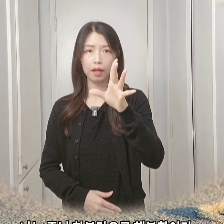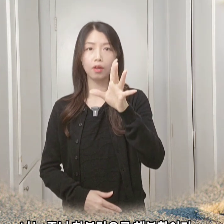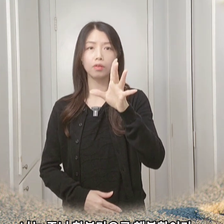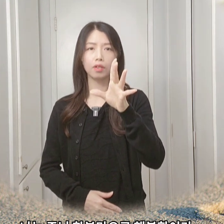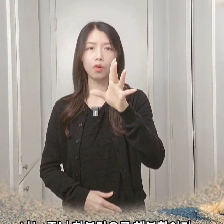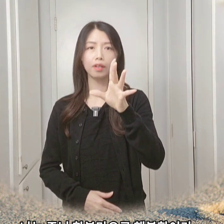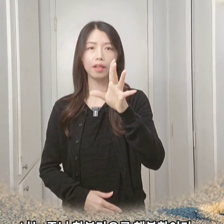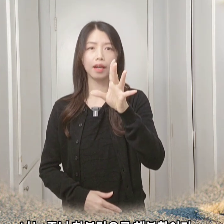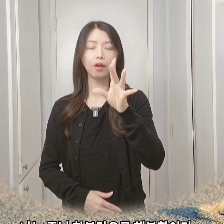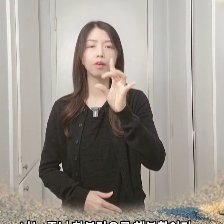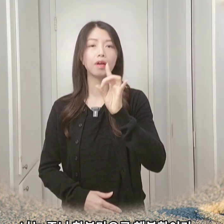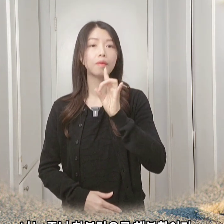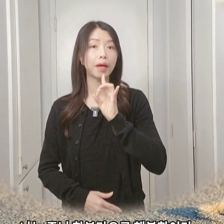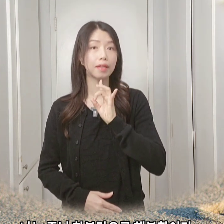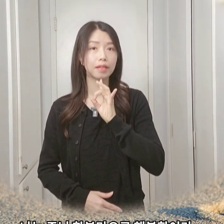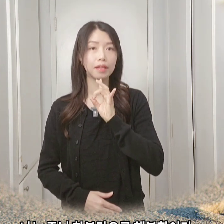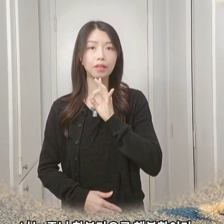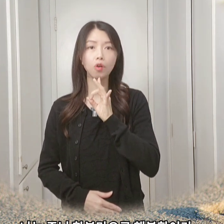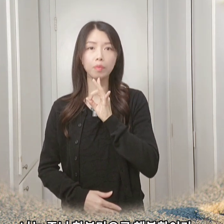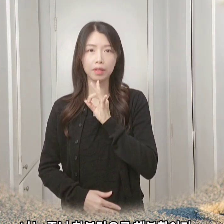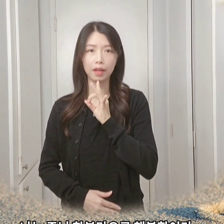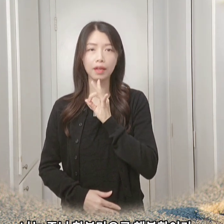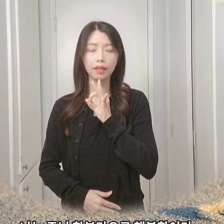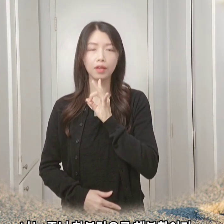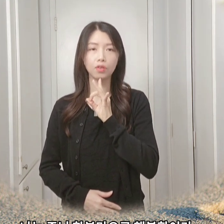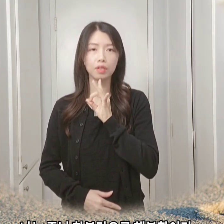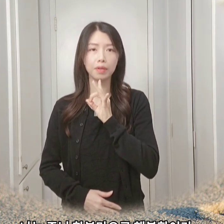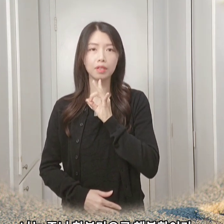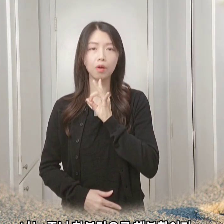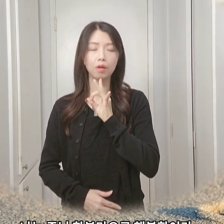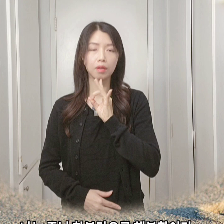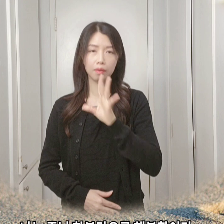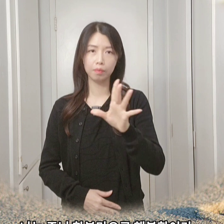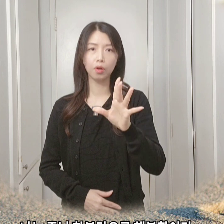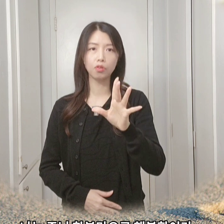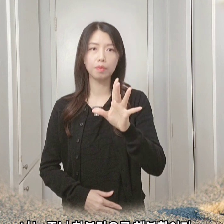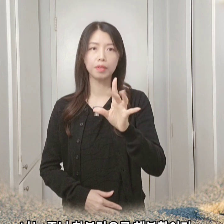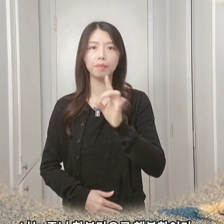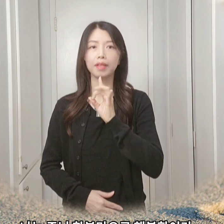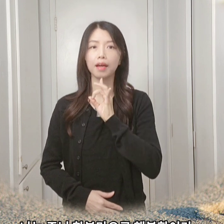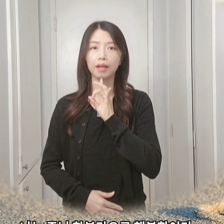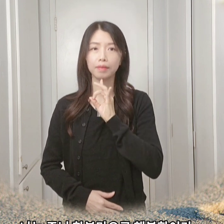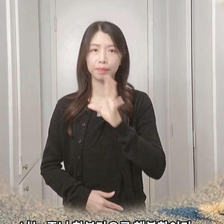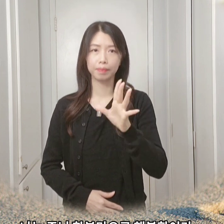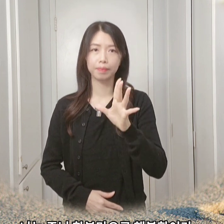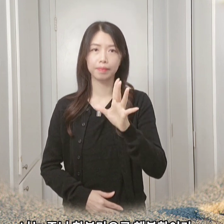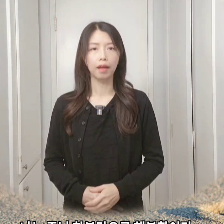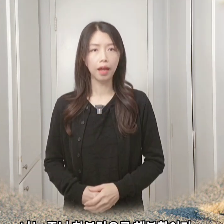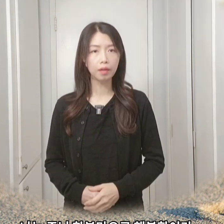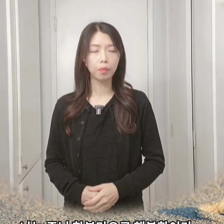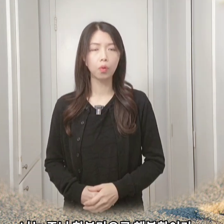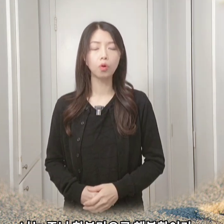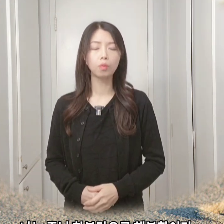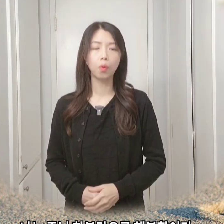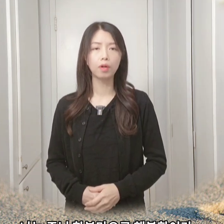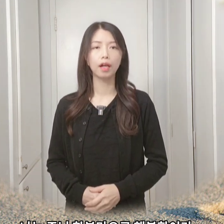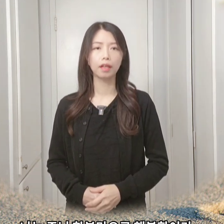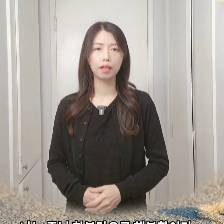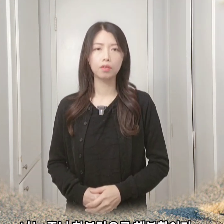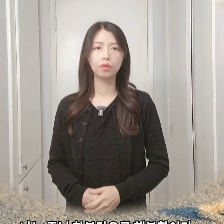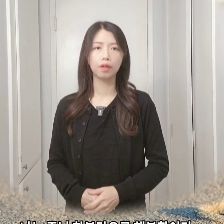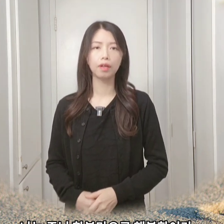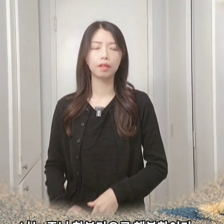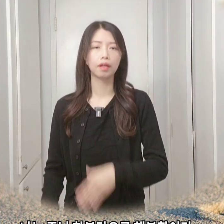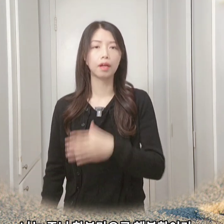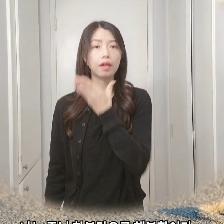돼. 이런 뜻의 수어가 되니까요. 반드시 턱 밑에 대주시면서 풀어주시면 됩니다. 행복, 복을